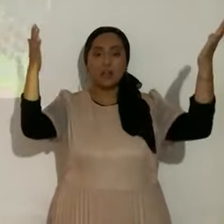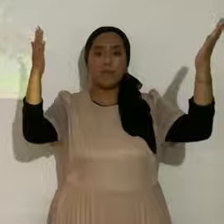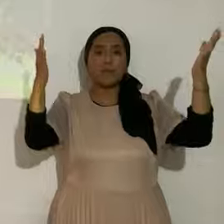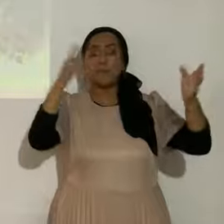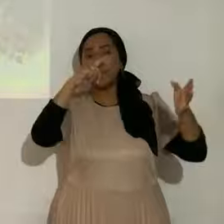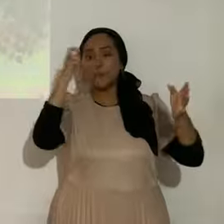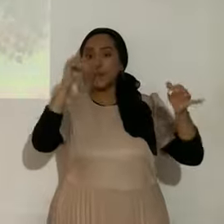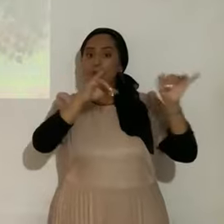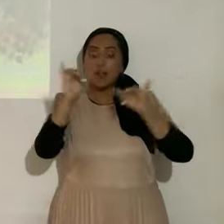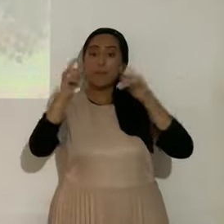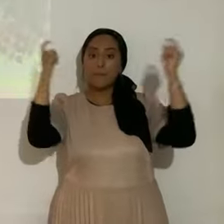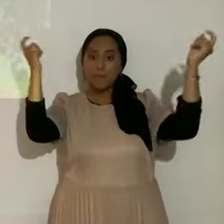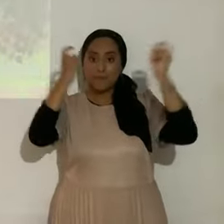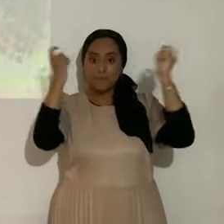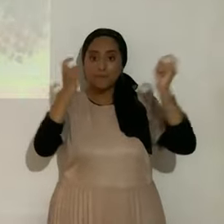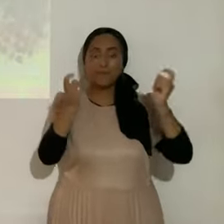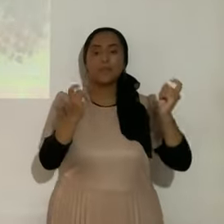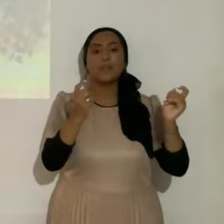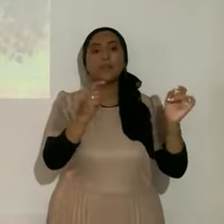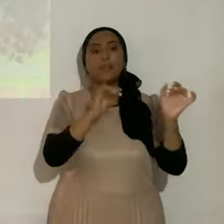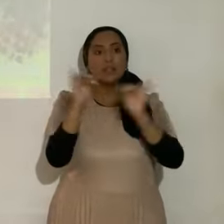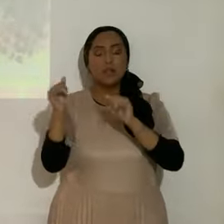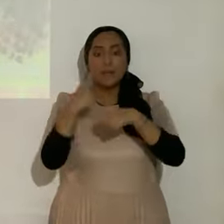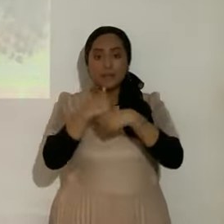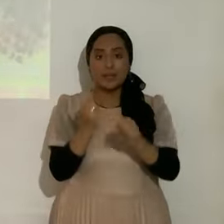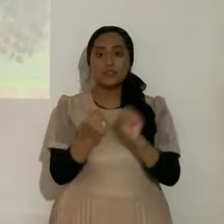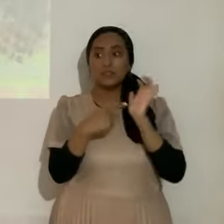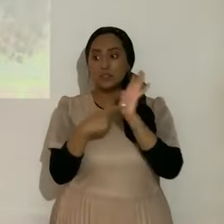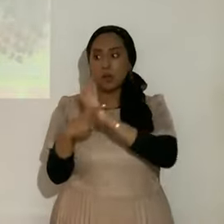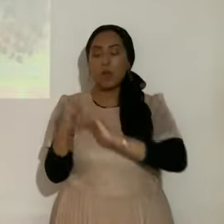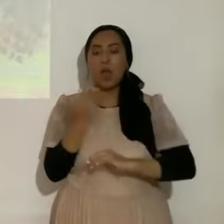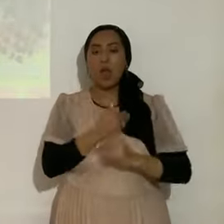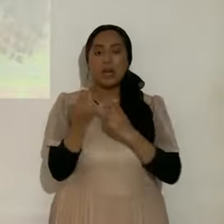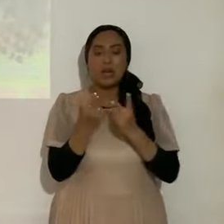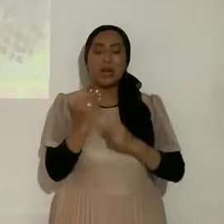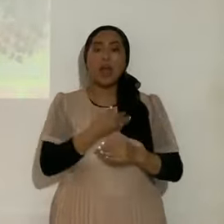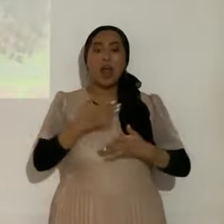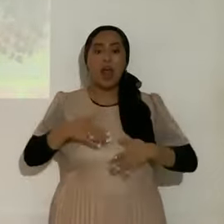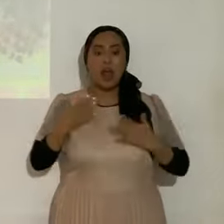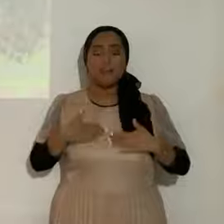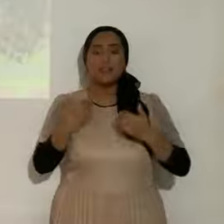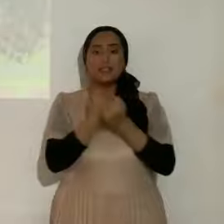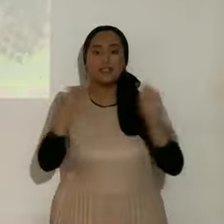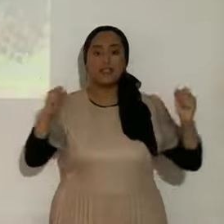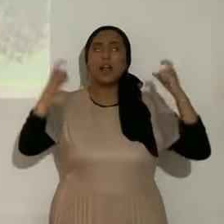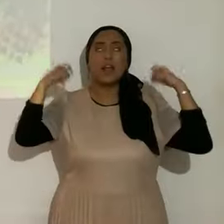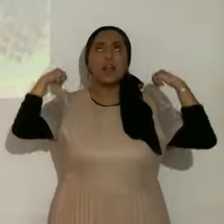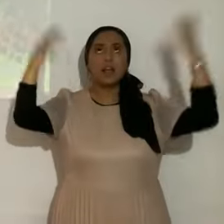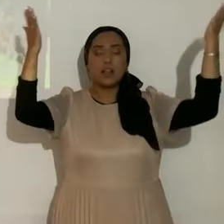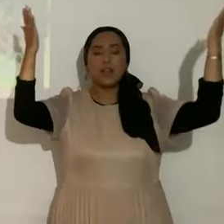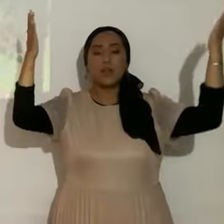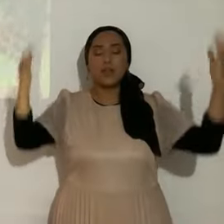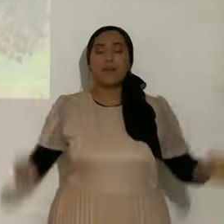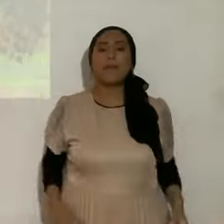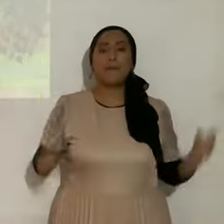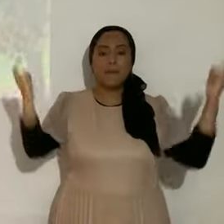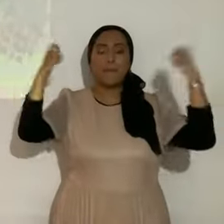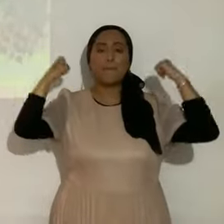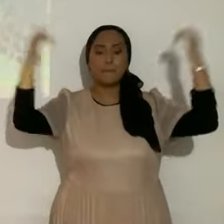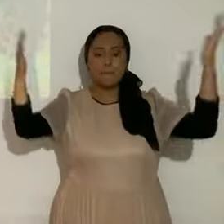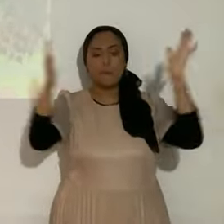Porque también la exaltación también hace notar nuestras obras, nuestra alegría de la salvación. Aleluya.